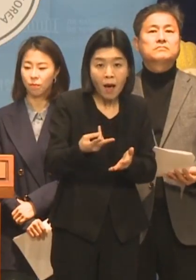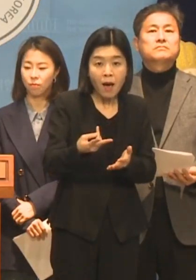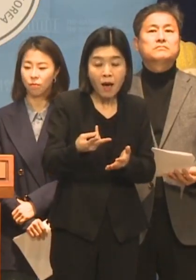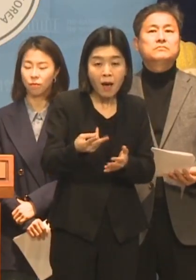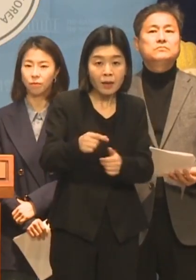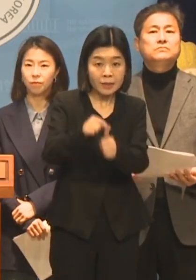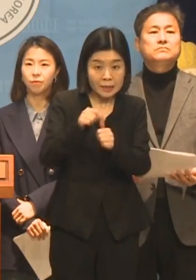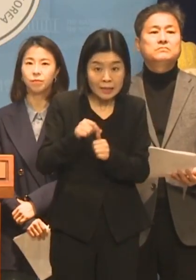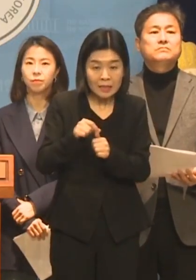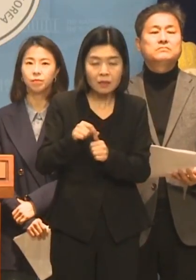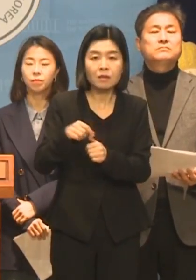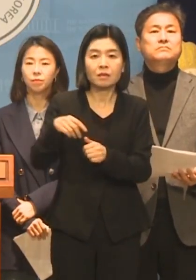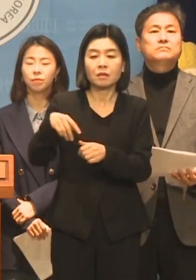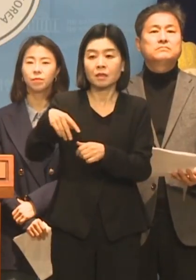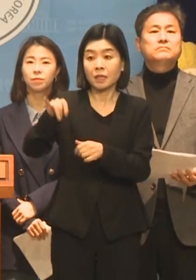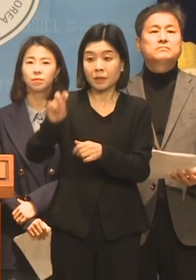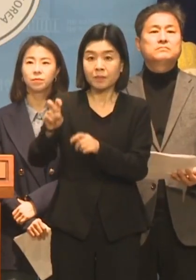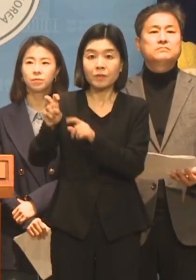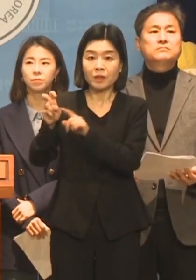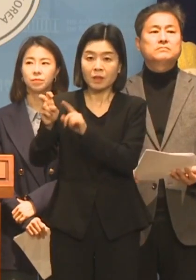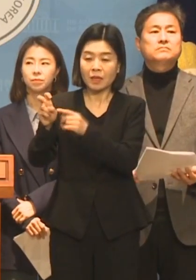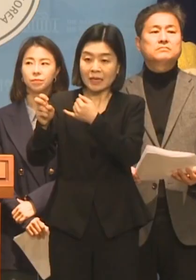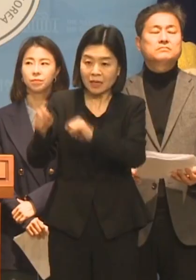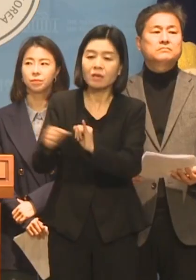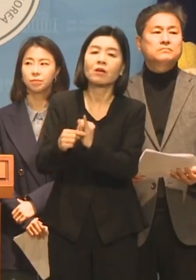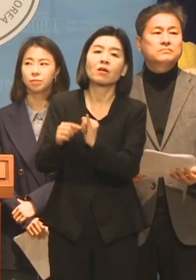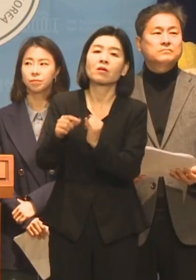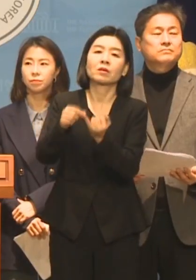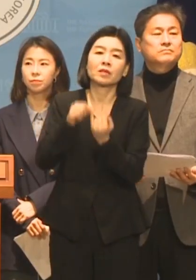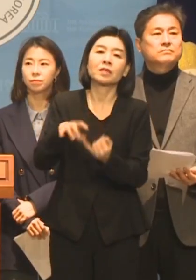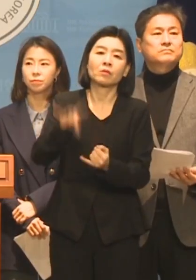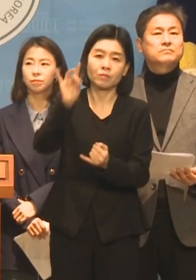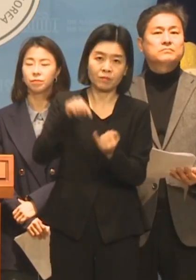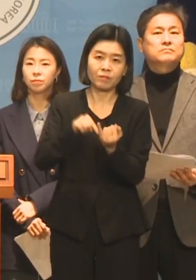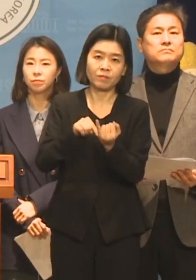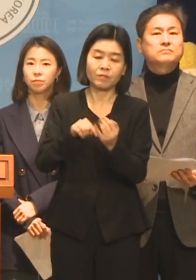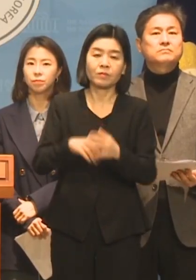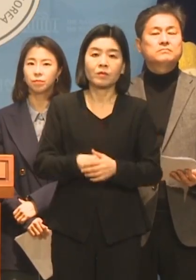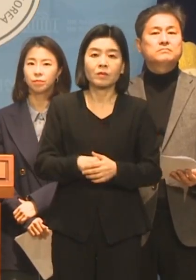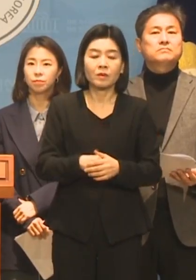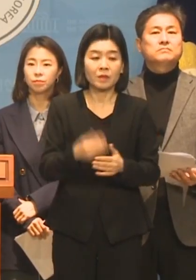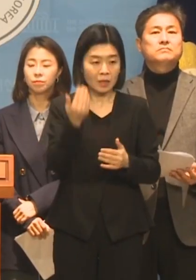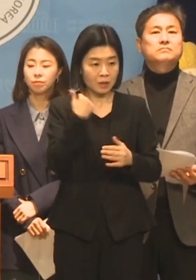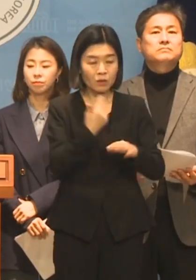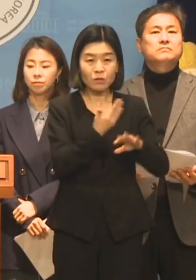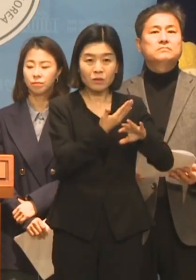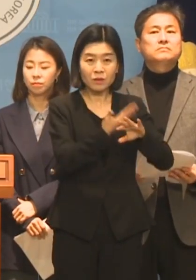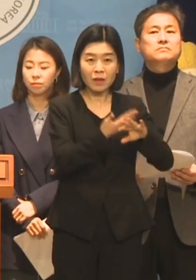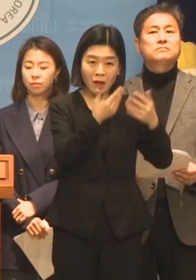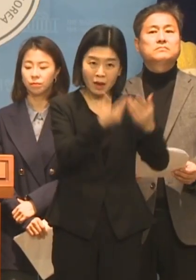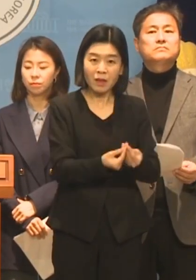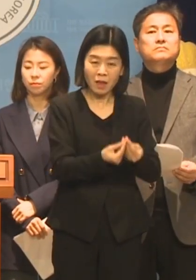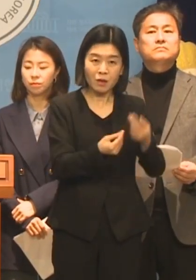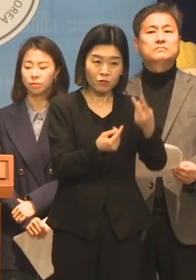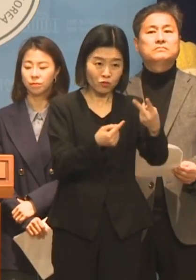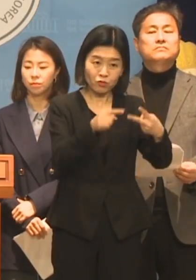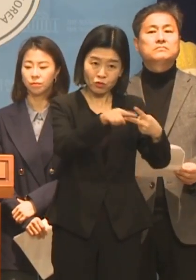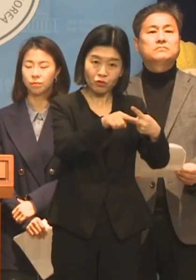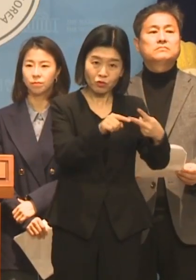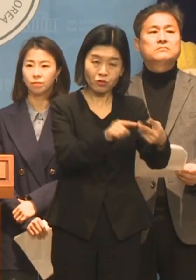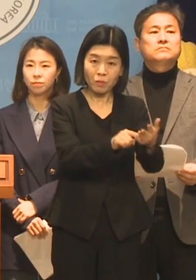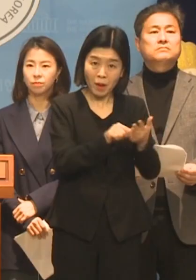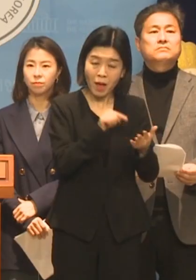자녀가 유일했습니다. 외교부는 재공고를 통해 응시 자격을 변경한 2건의 사례를 제시했는데